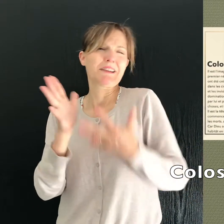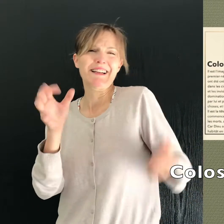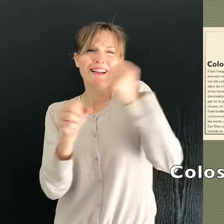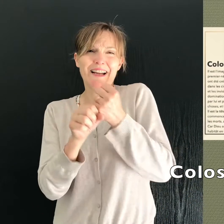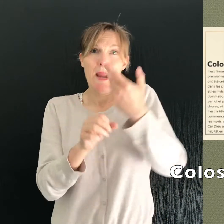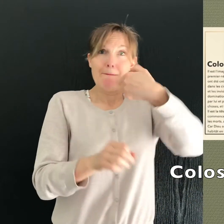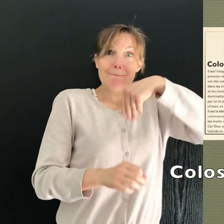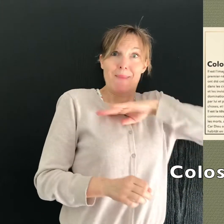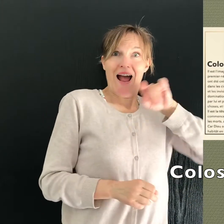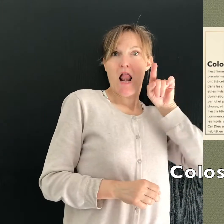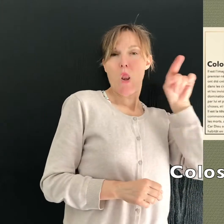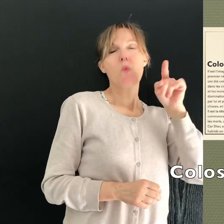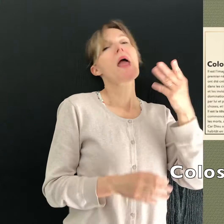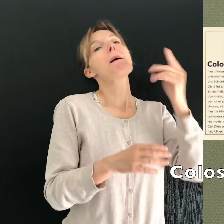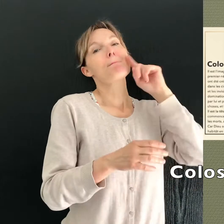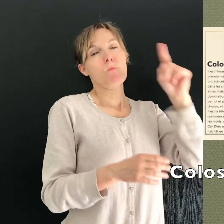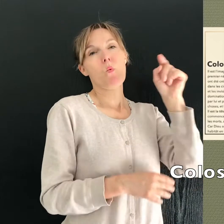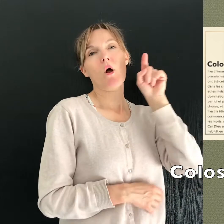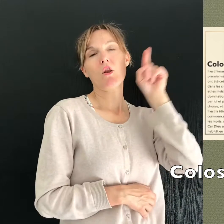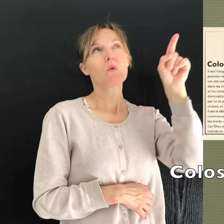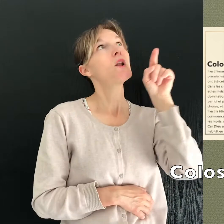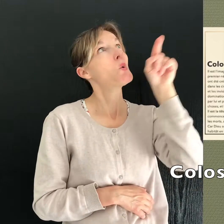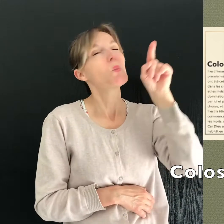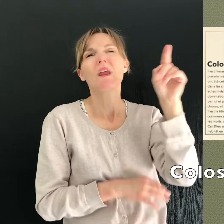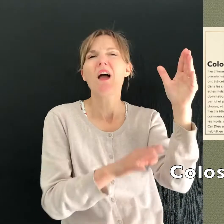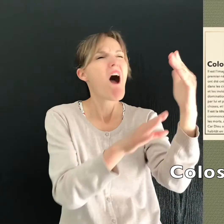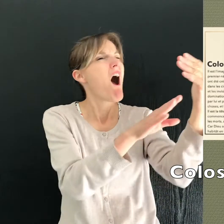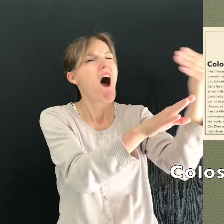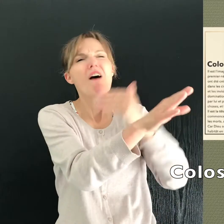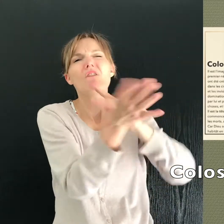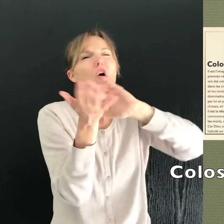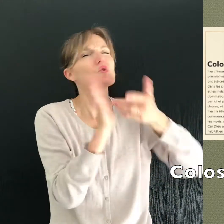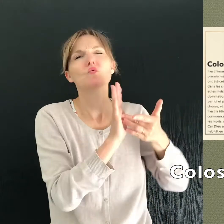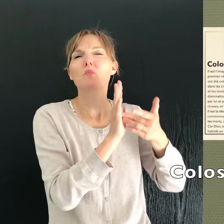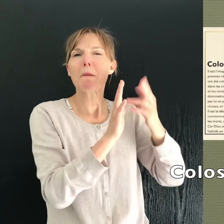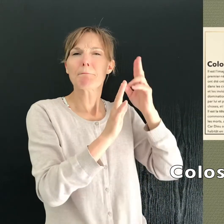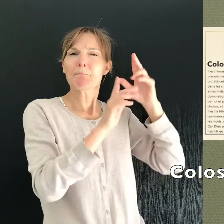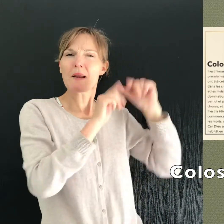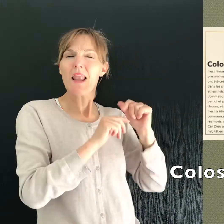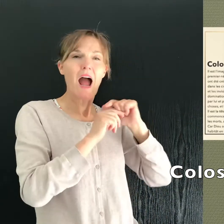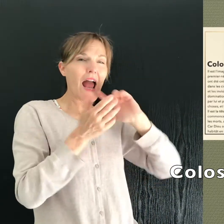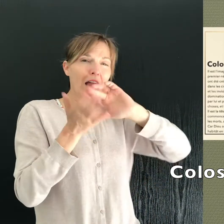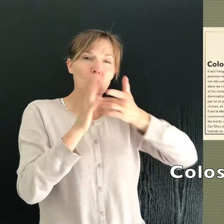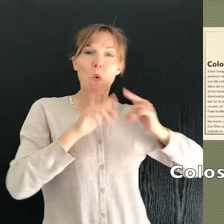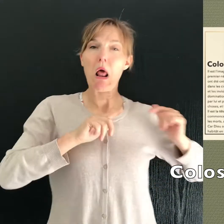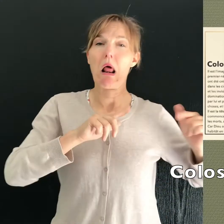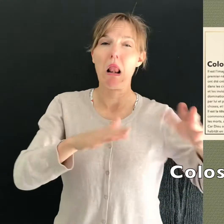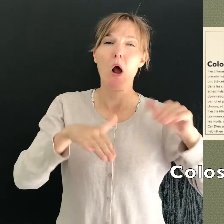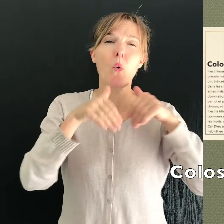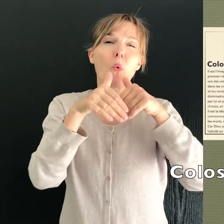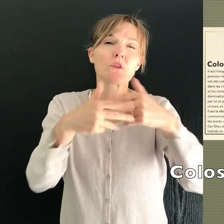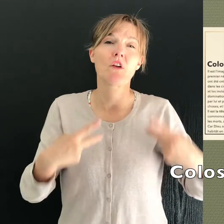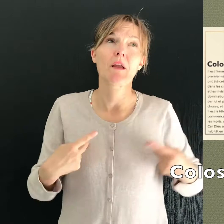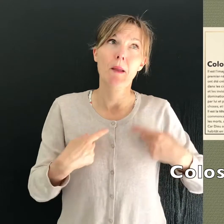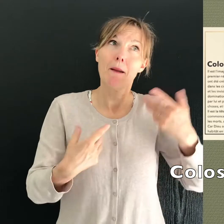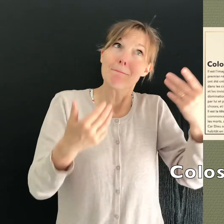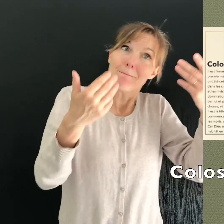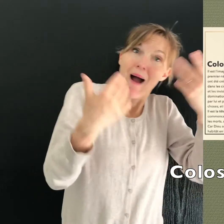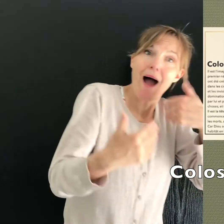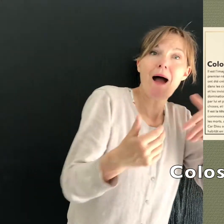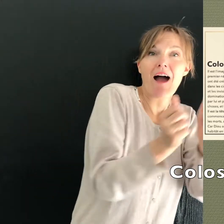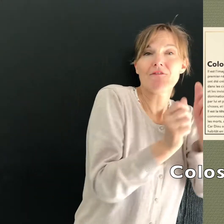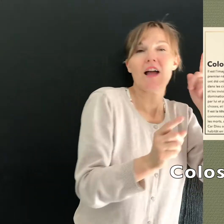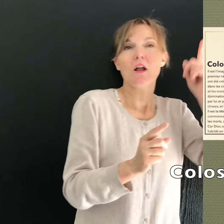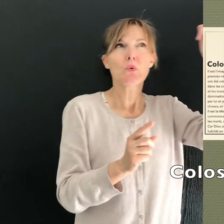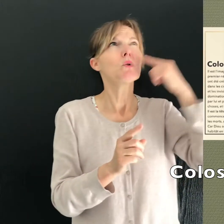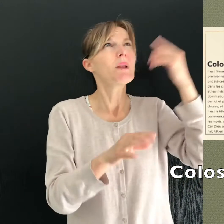créé par lui et pour lui. Il est avant toute chose et toute chose subsiste en lui. Il est la tête du corps de Christ.